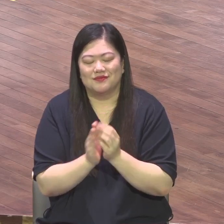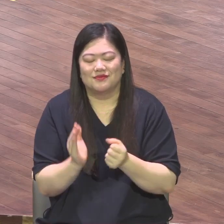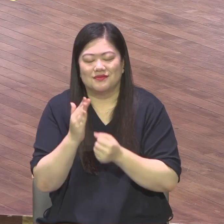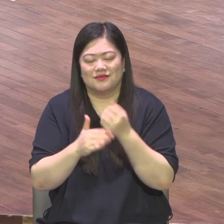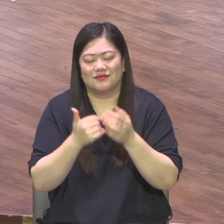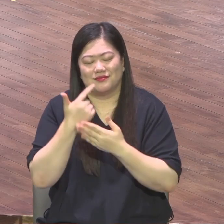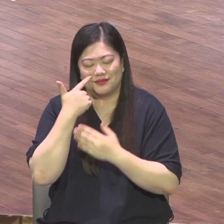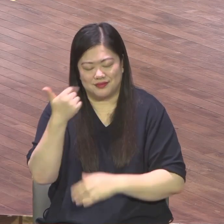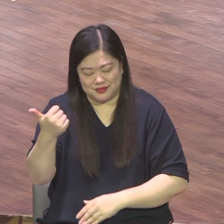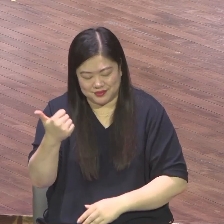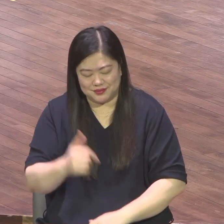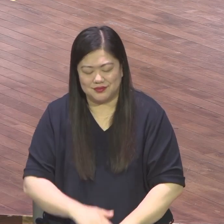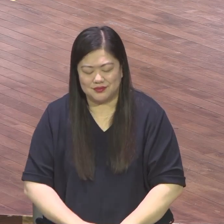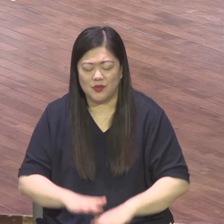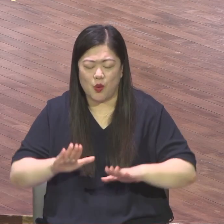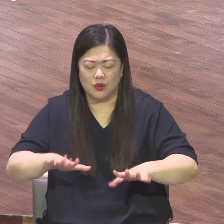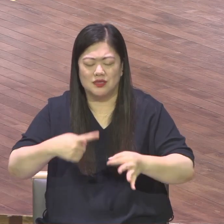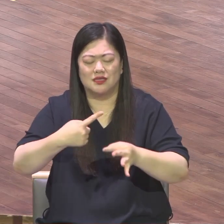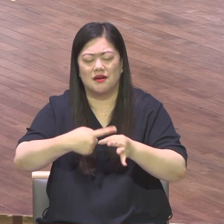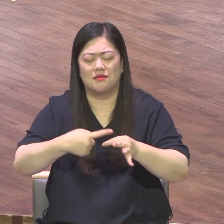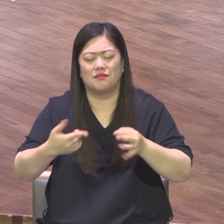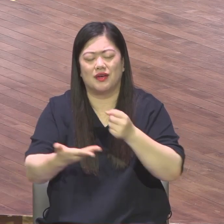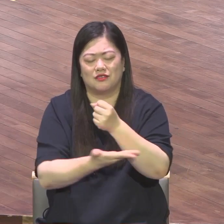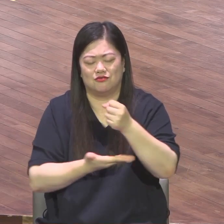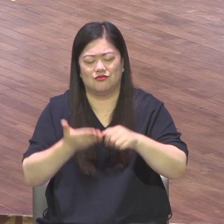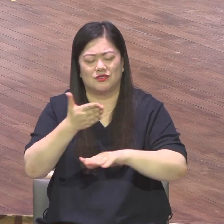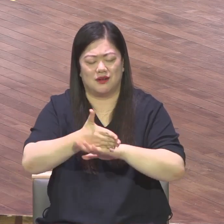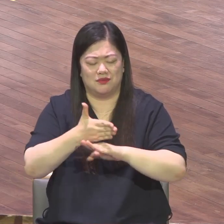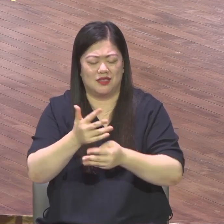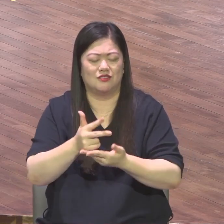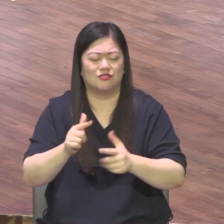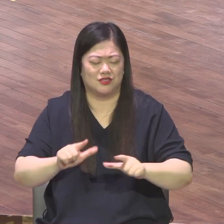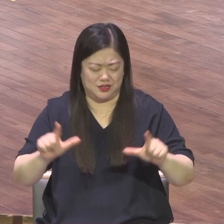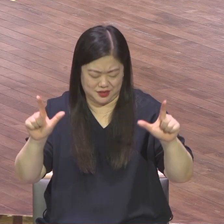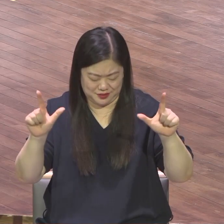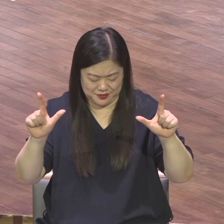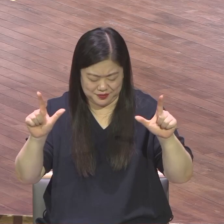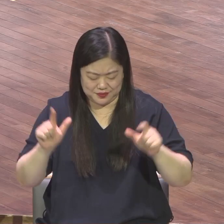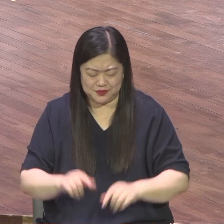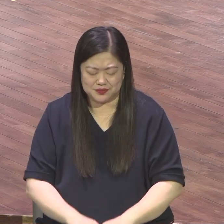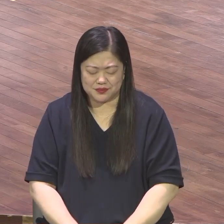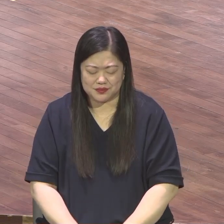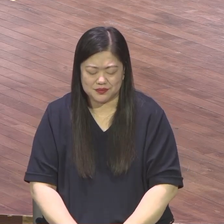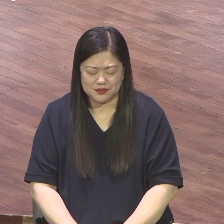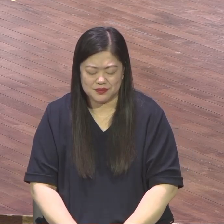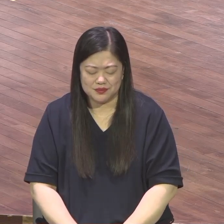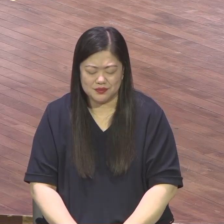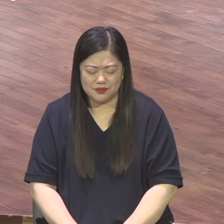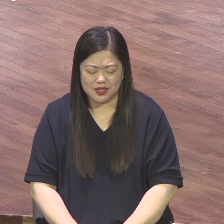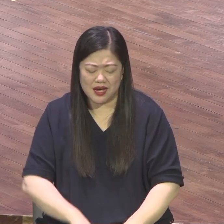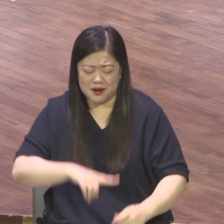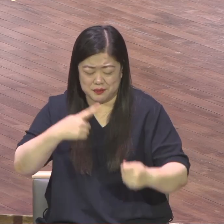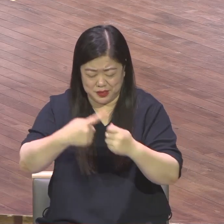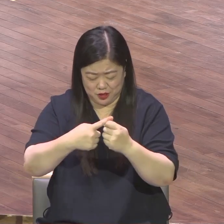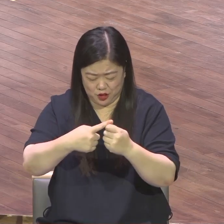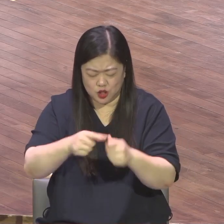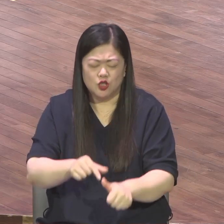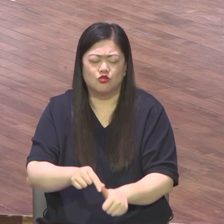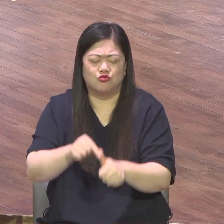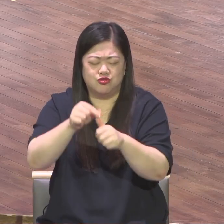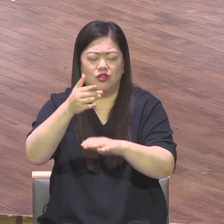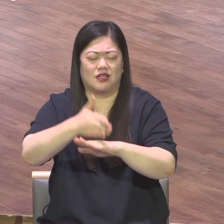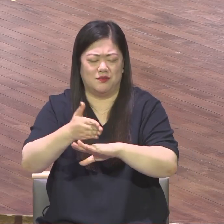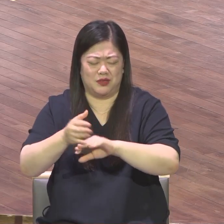하나님, 맥주 감사주를 맞이해서 영계 모든 성도들, 첫째는 구원에 대한 은혜의 감사가 넘치게